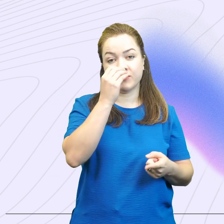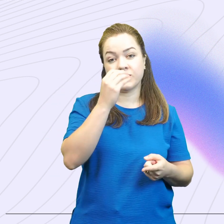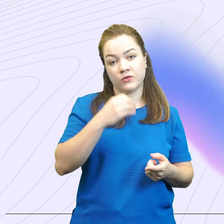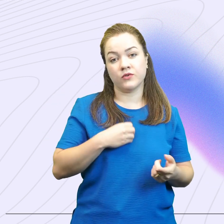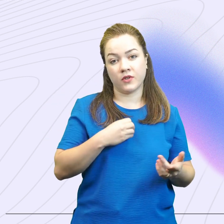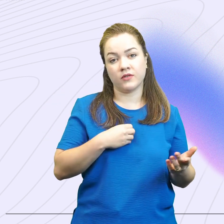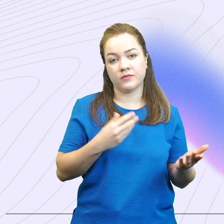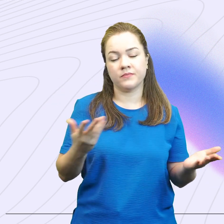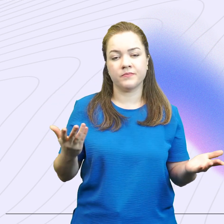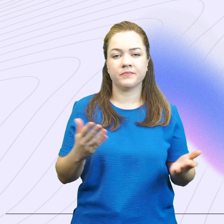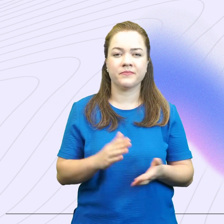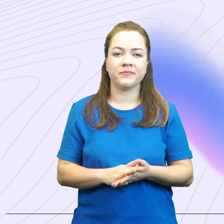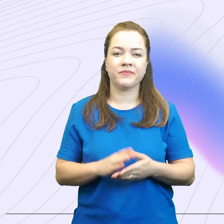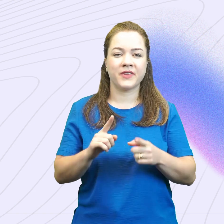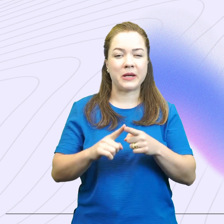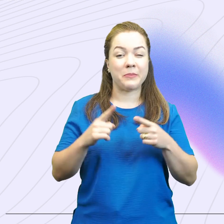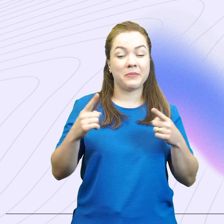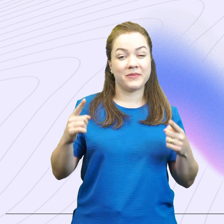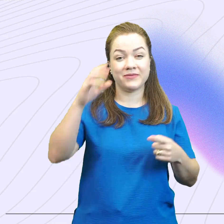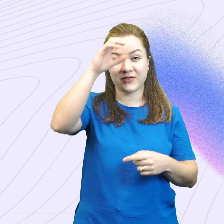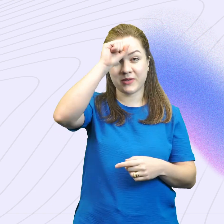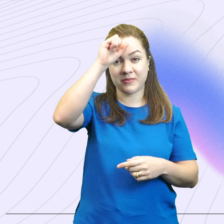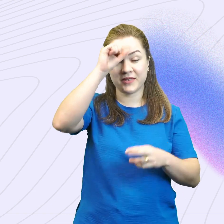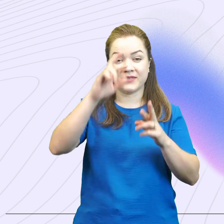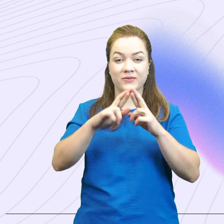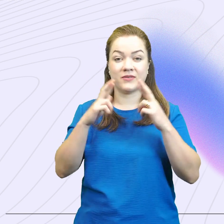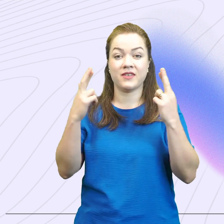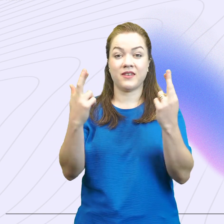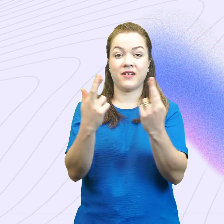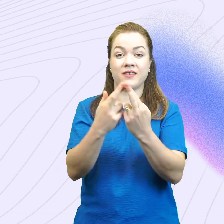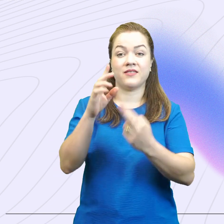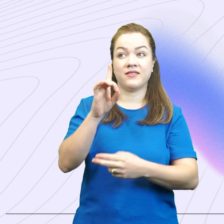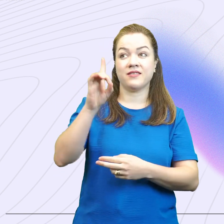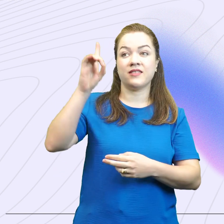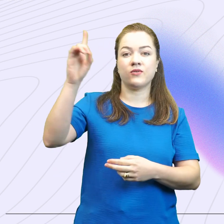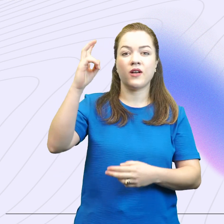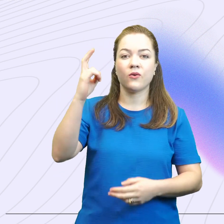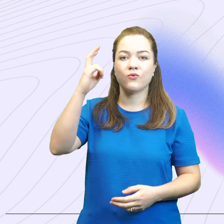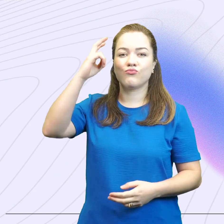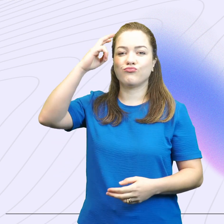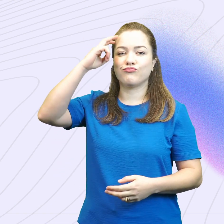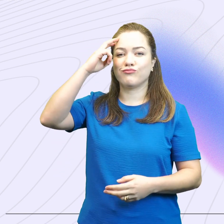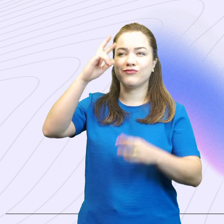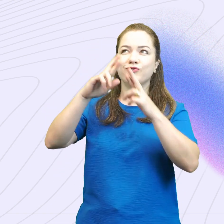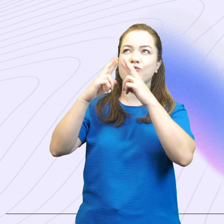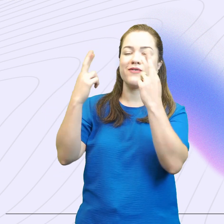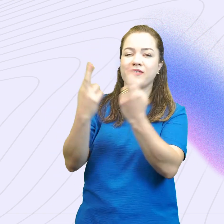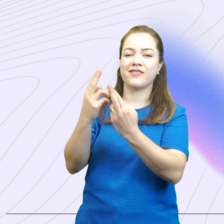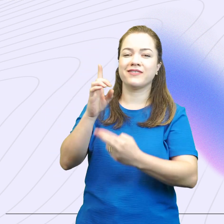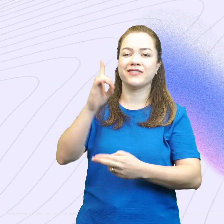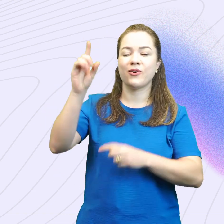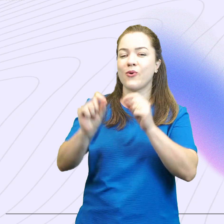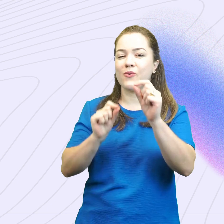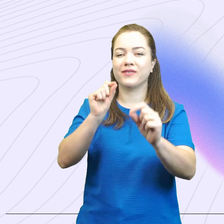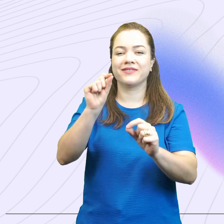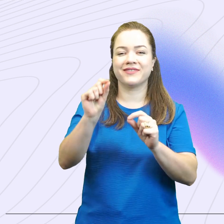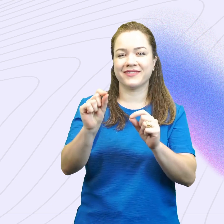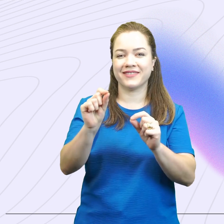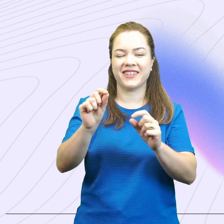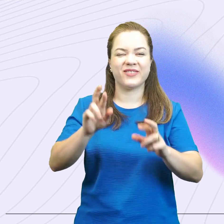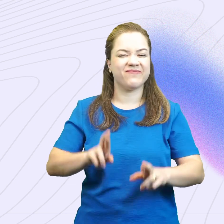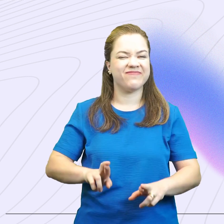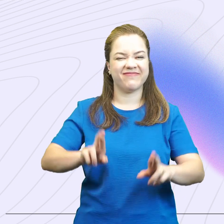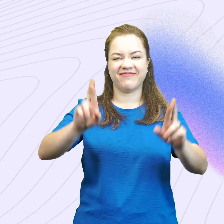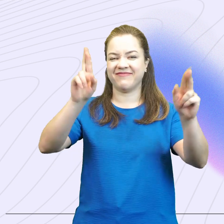chamado. Mas o que eu aprendo no reino de Deus? O que eu aprendo com a cultura do reino de Deus? É que é